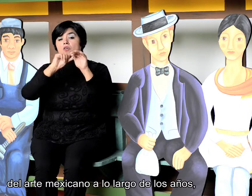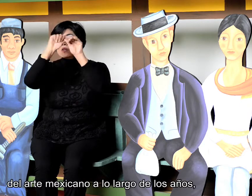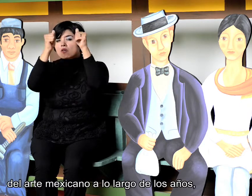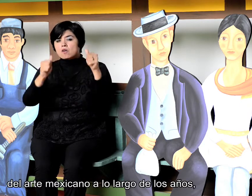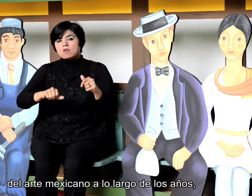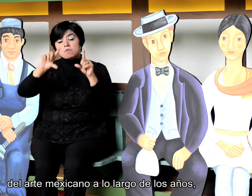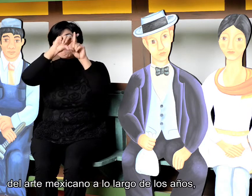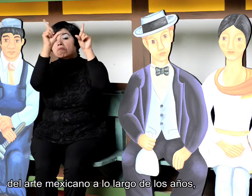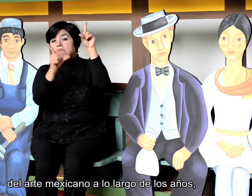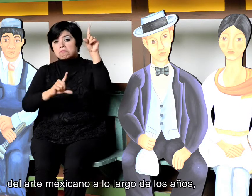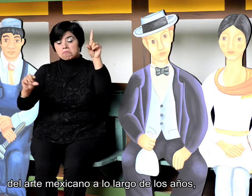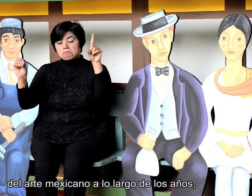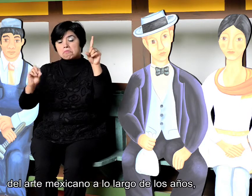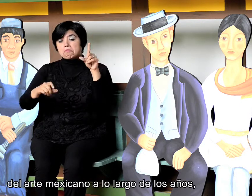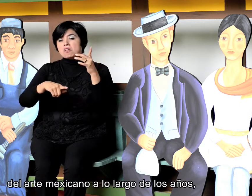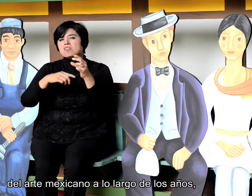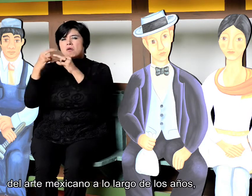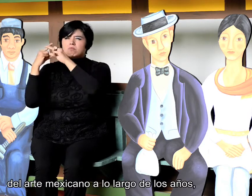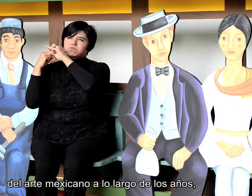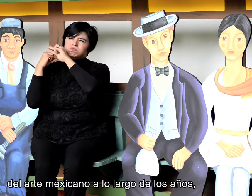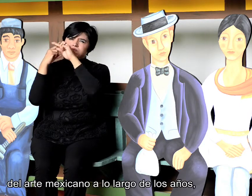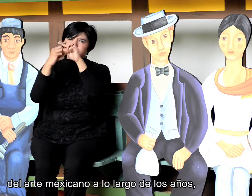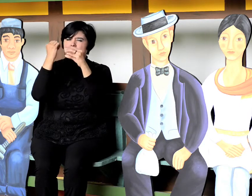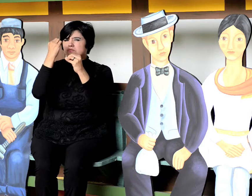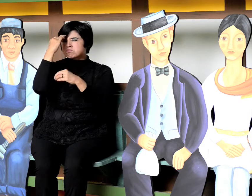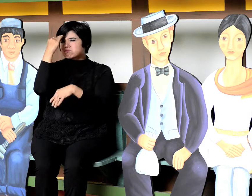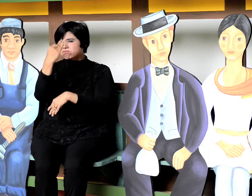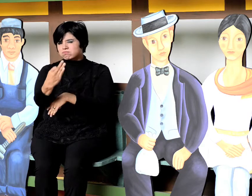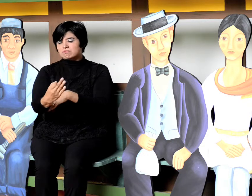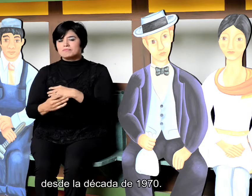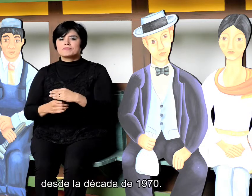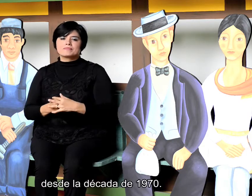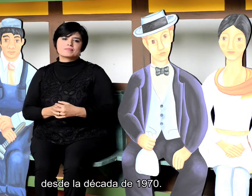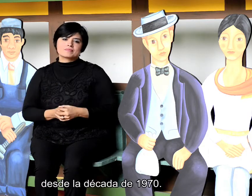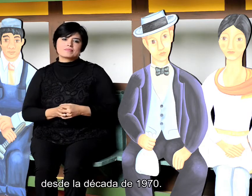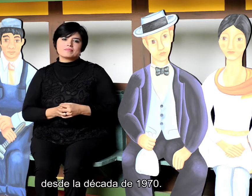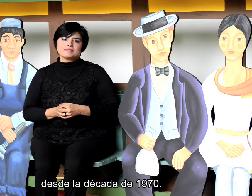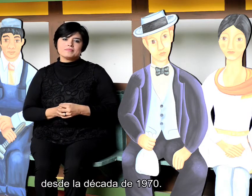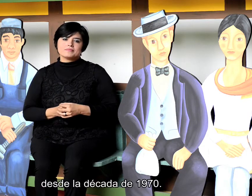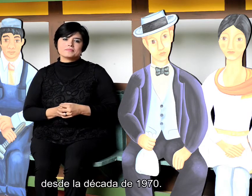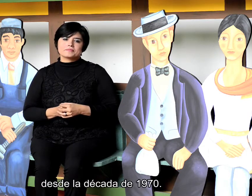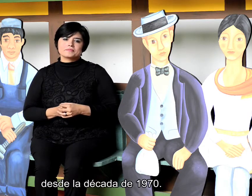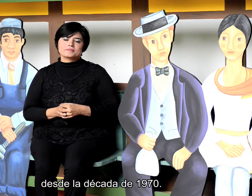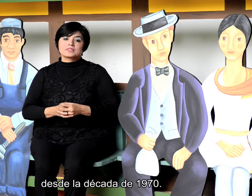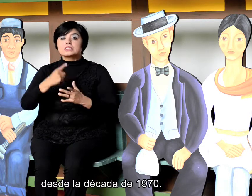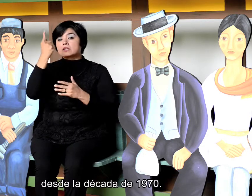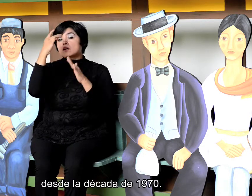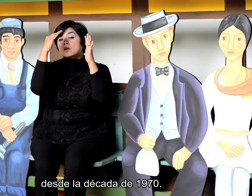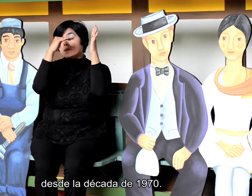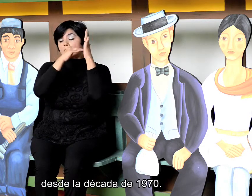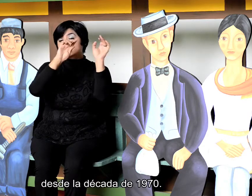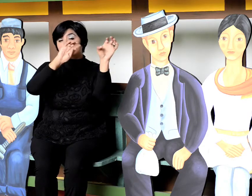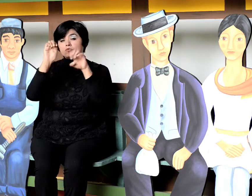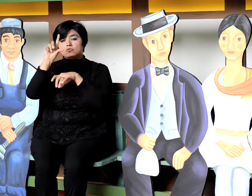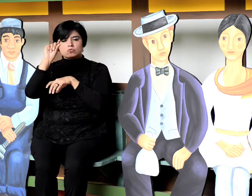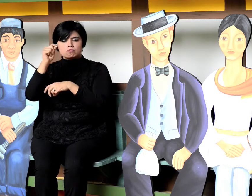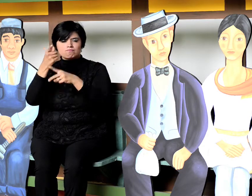mexicano a lo largo de los años, desde la década de 1970.